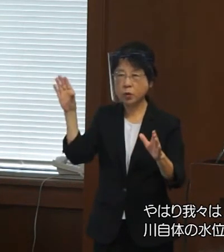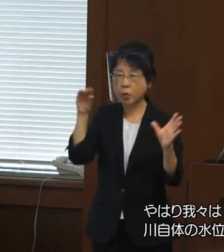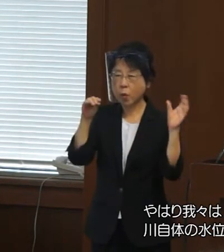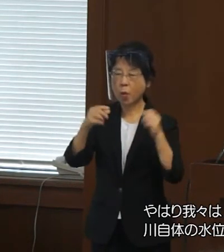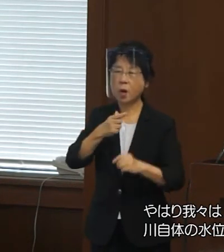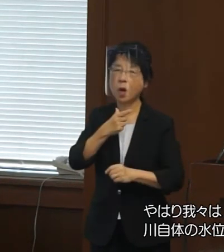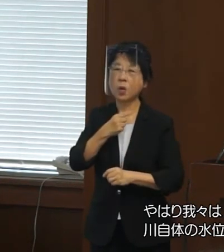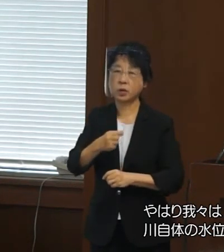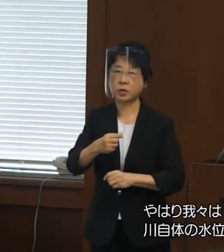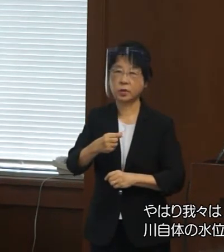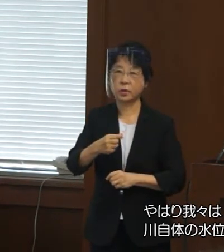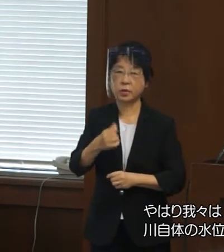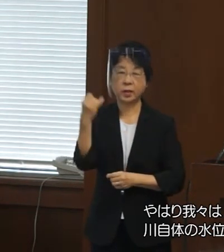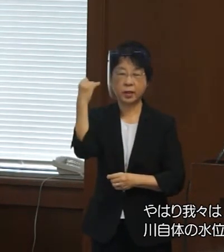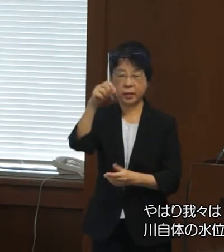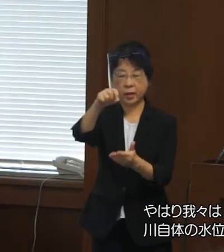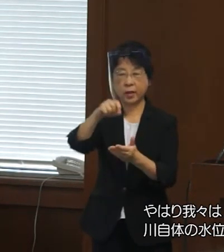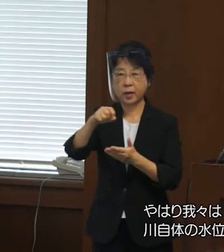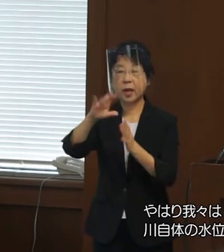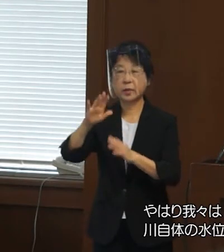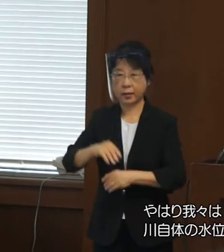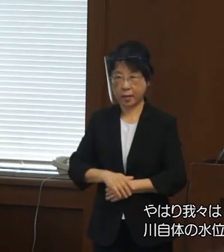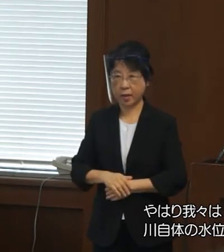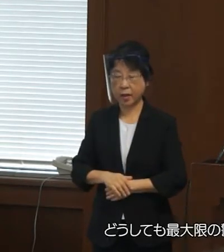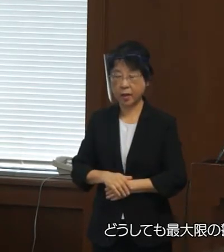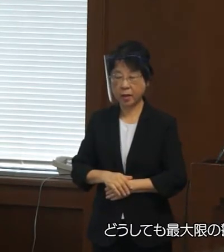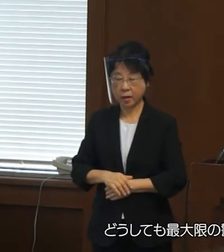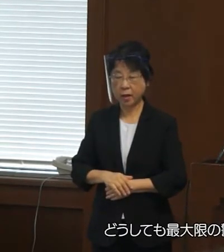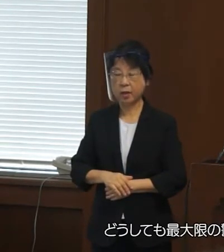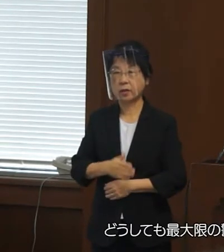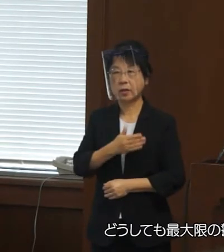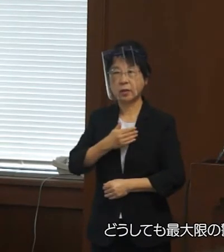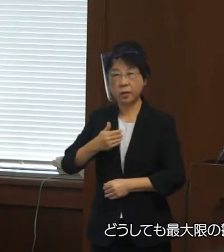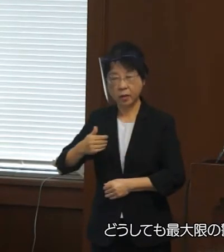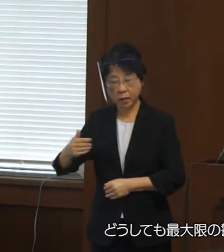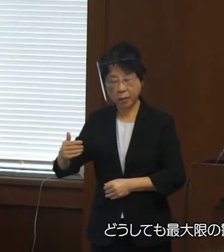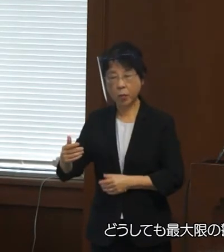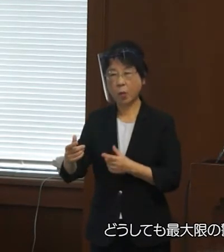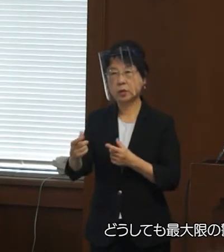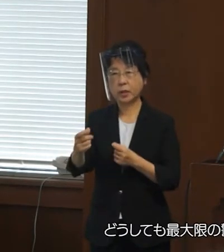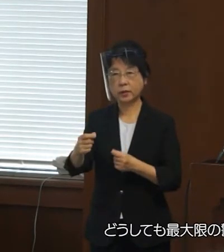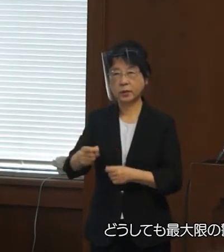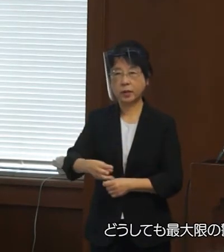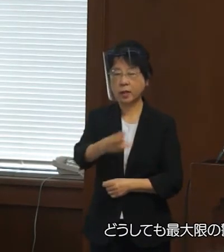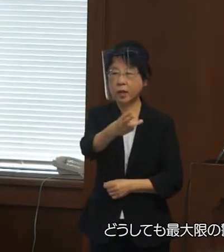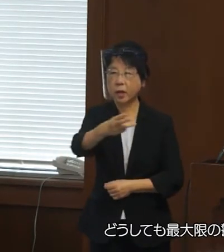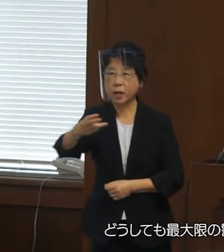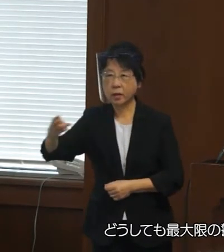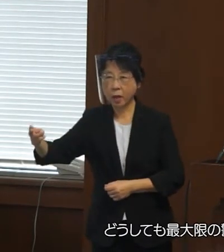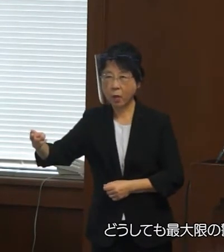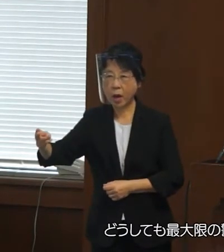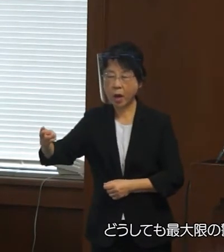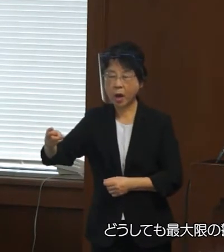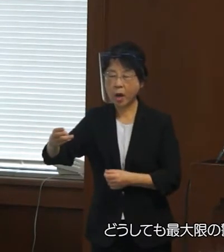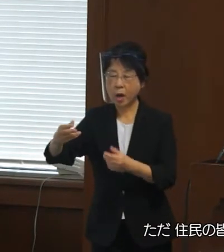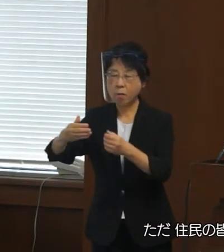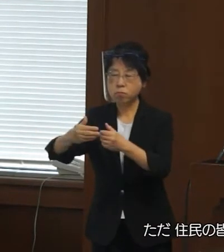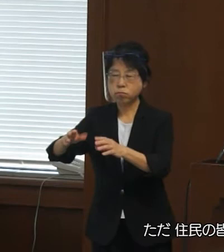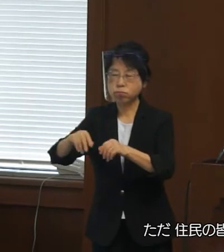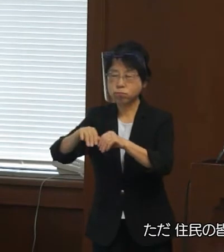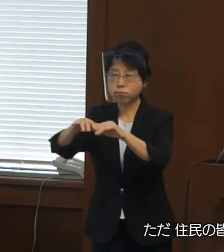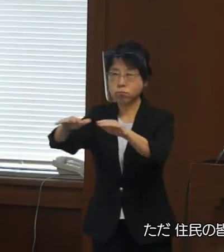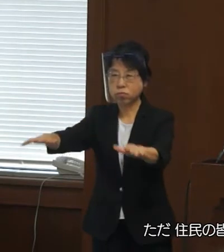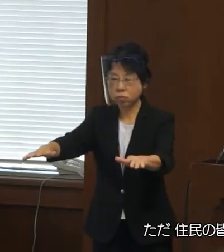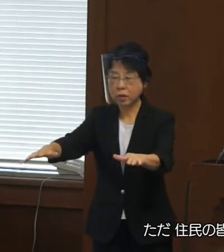が決壊するとか、あの川自体の水位っていうところにはどうしてもあの最大限の警戒を払ってるんです。